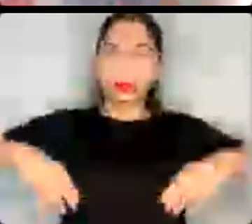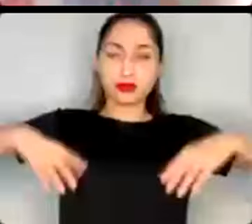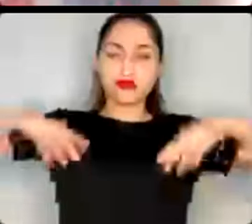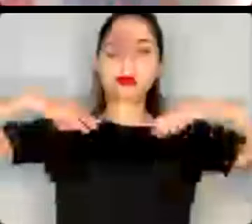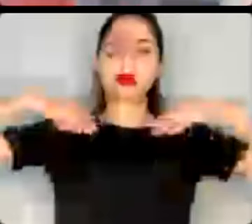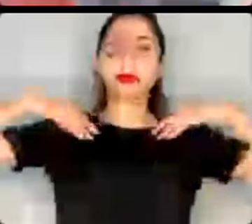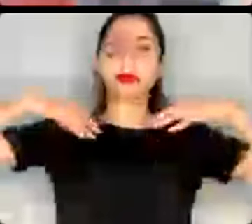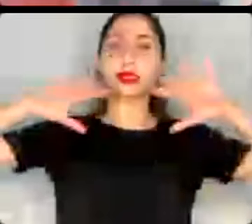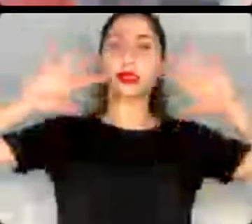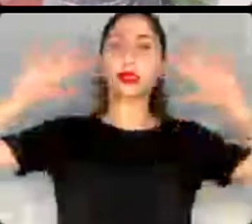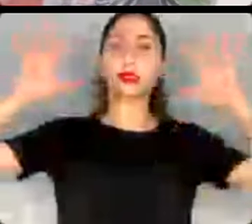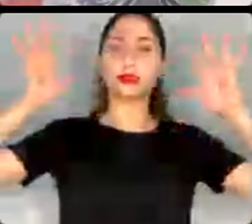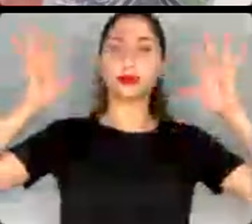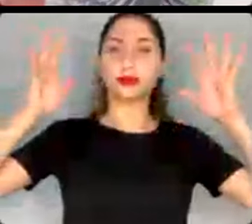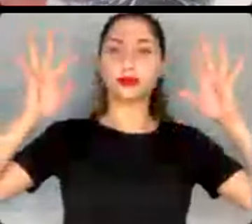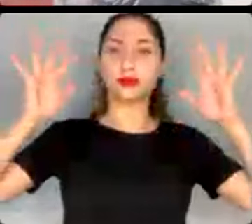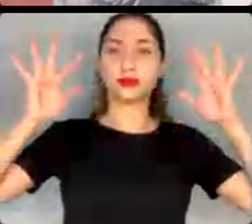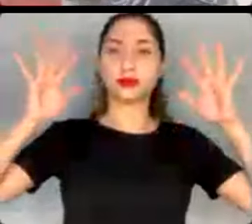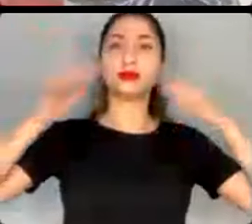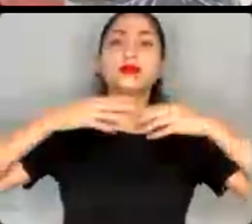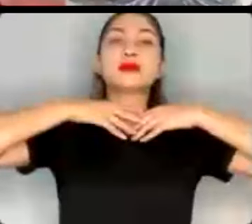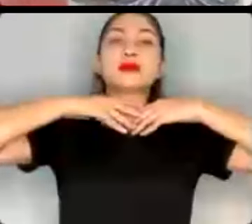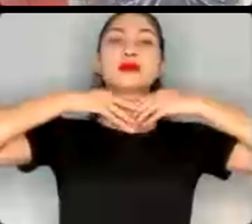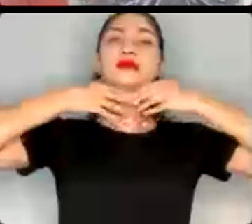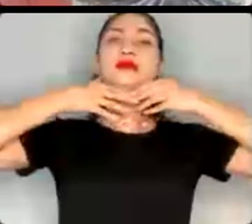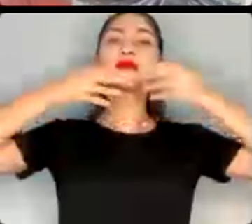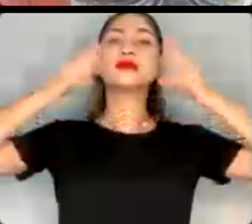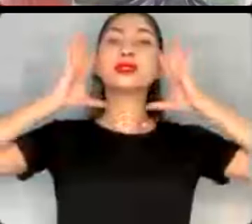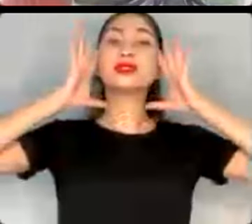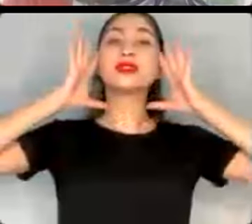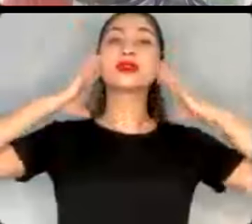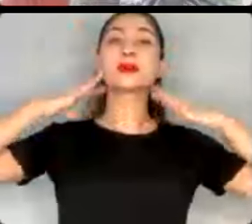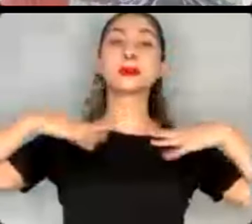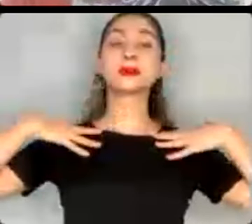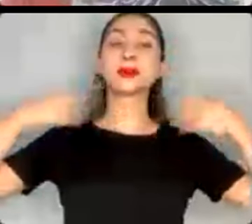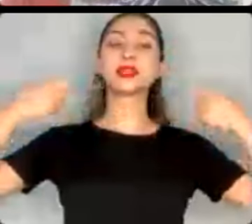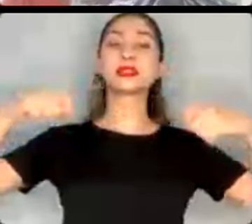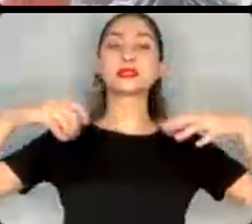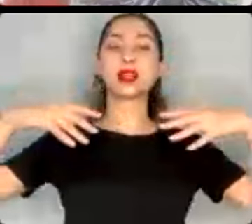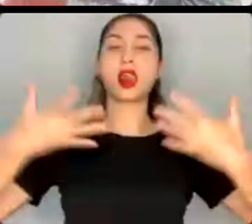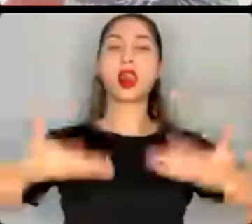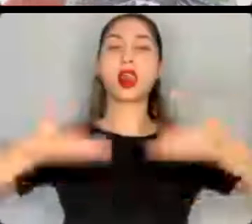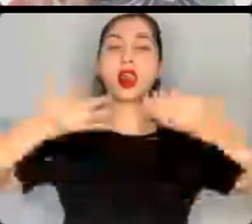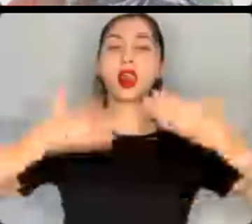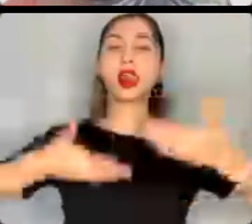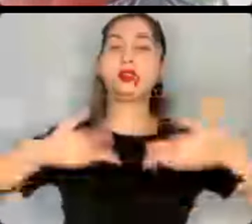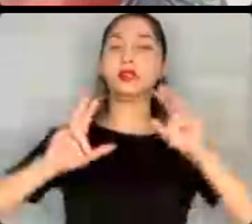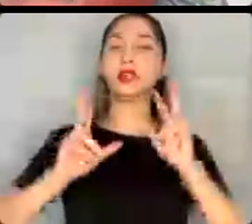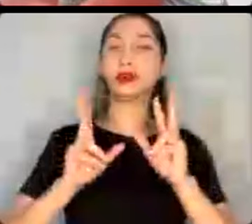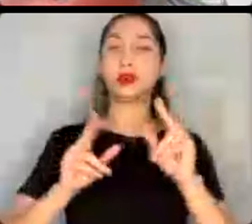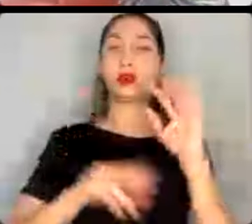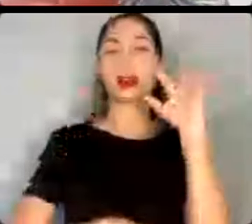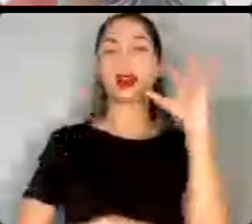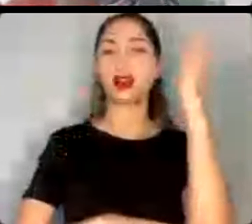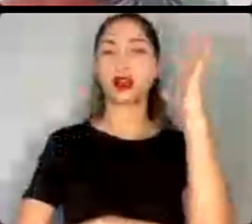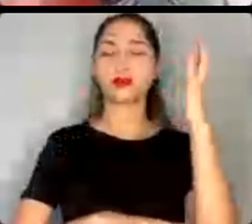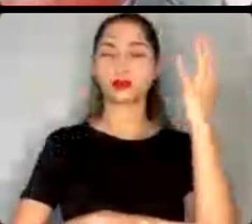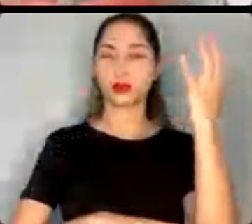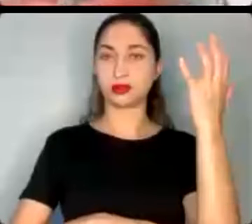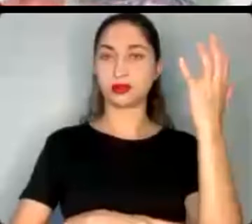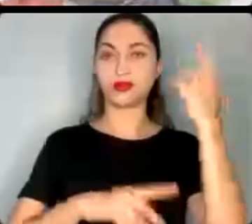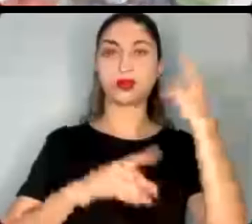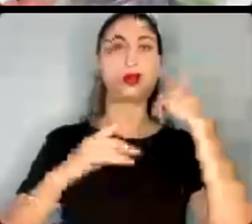galhos, braços, pescoço, cabeça, a gente deveria ter uma leveza como as árvores, né? Aqui estão os